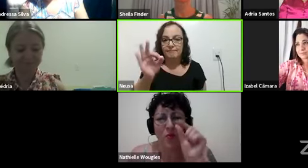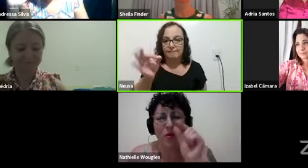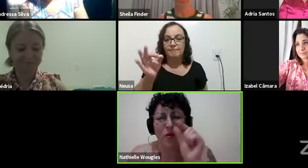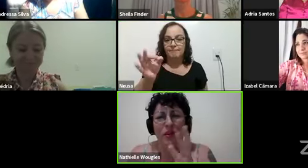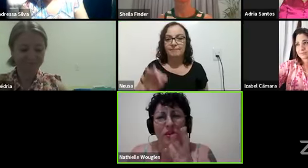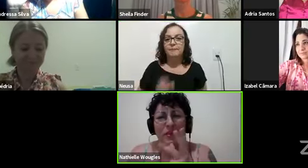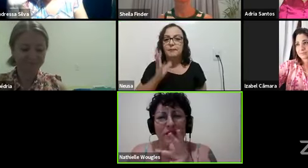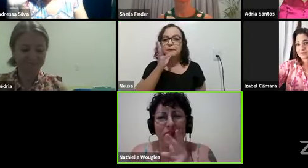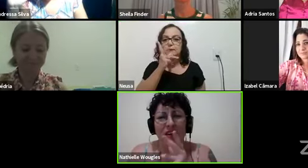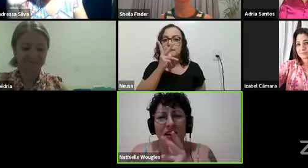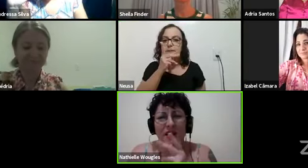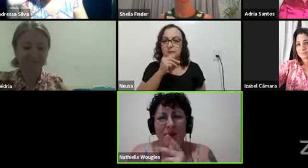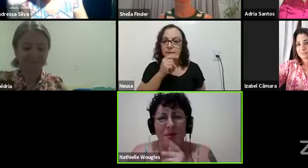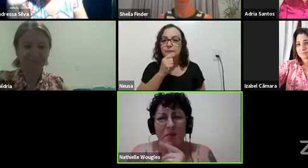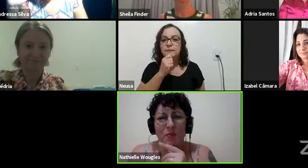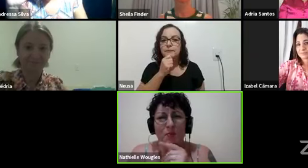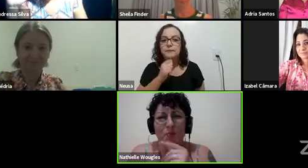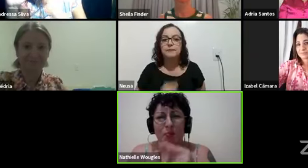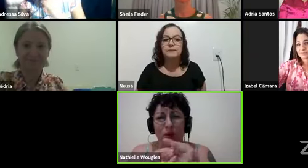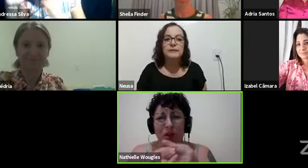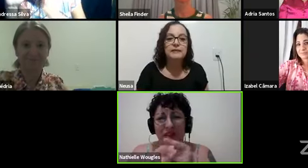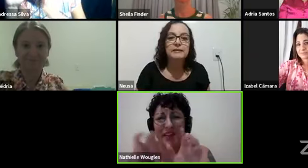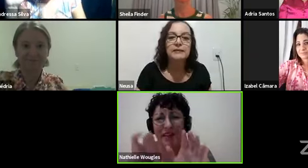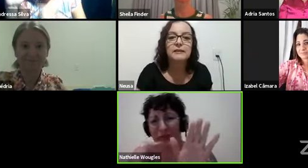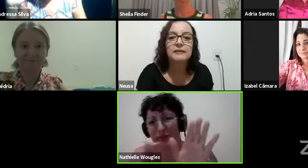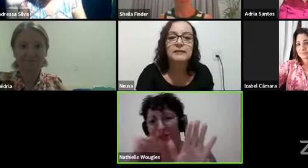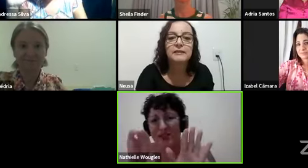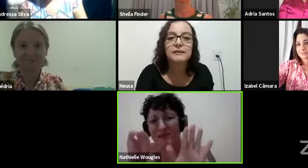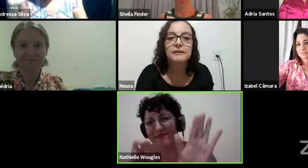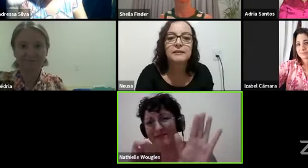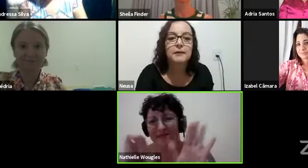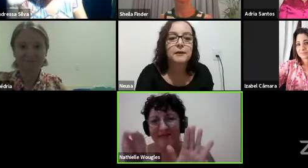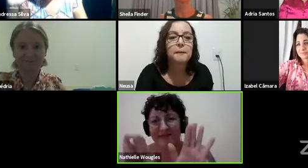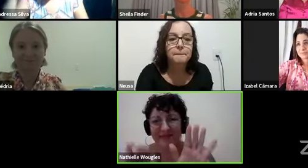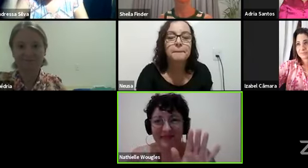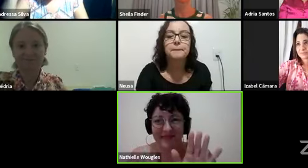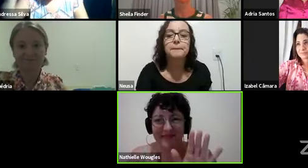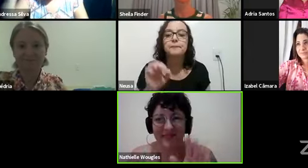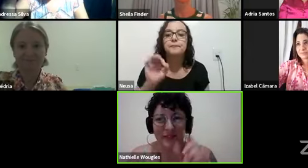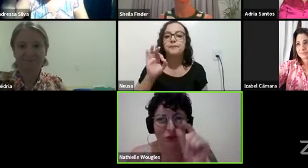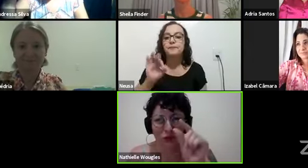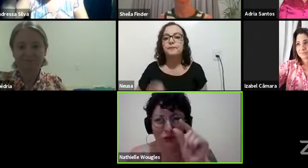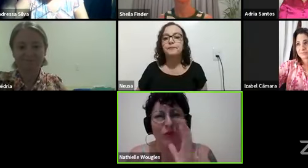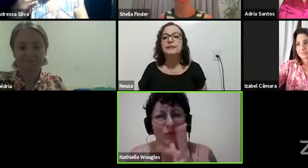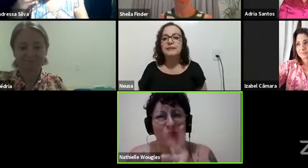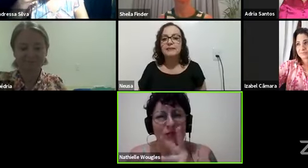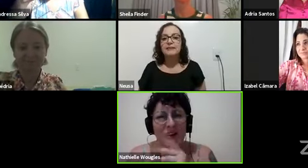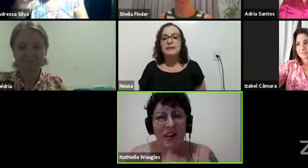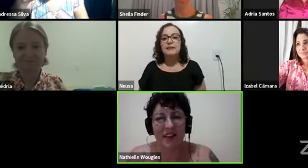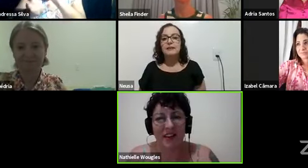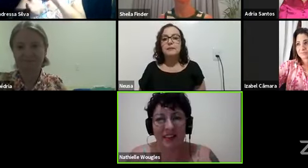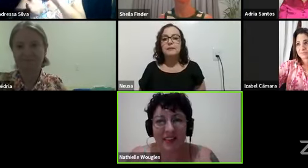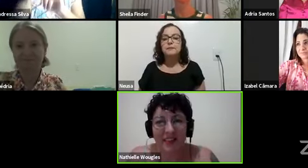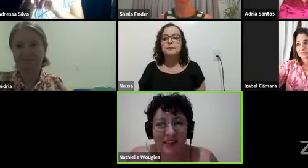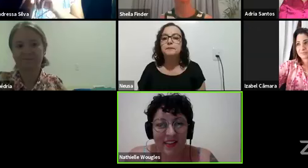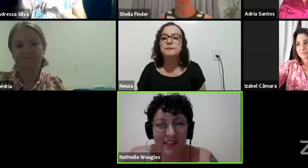Isso. Um pouquinho mais devagar, porque está travando assim. Um pouquinho mais